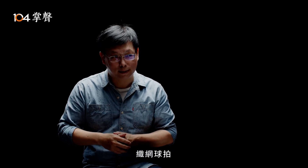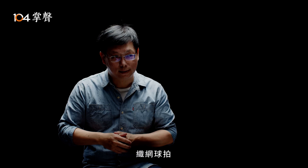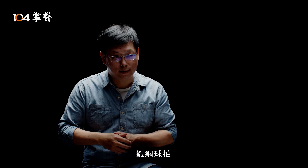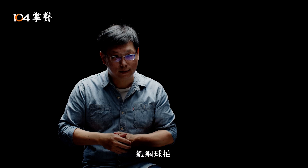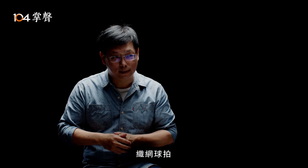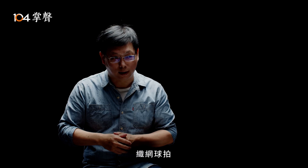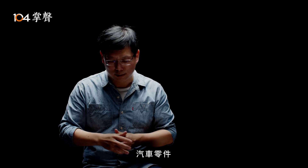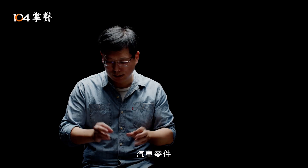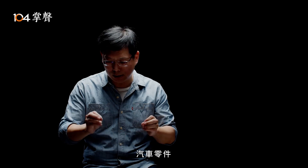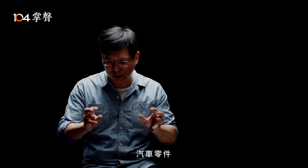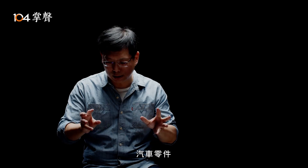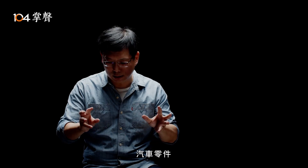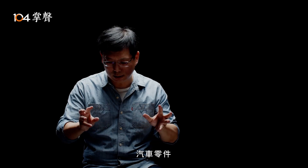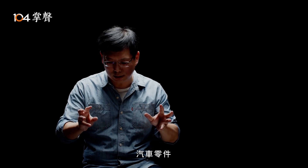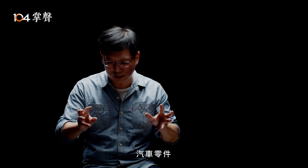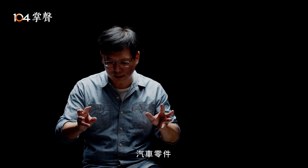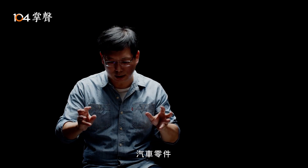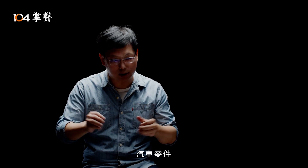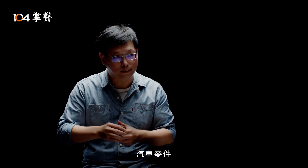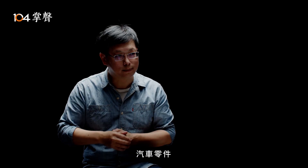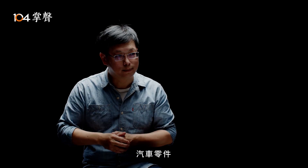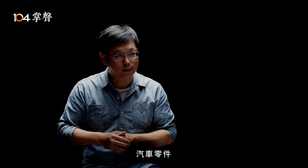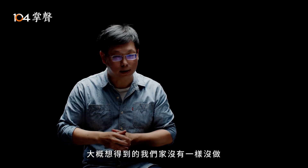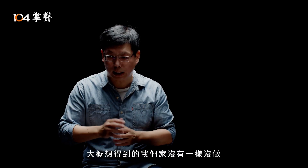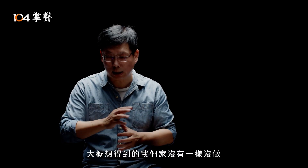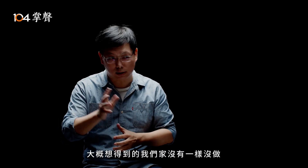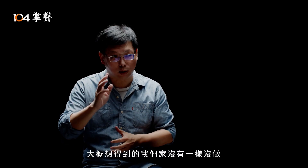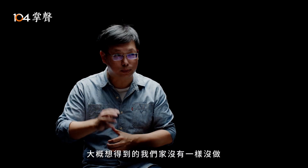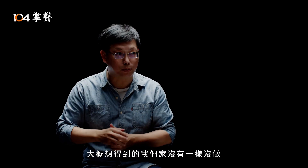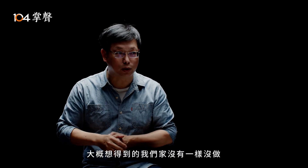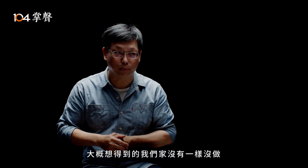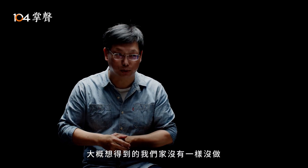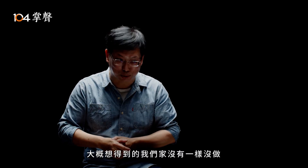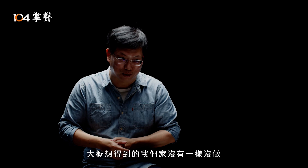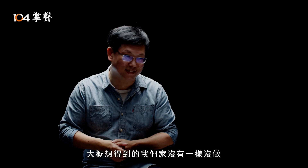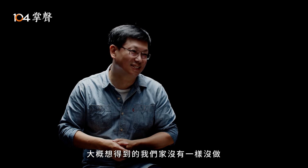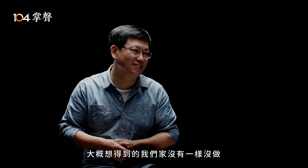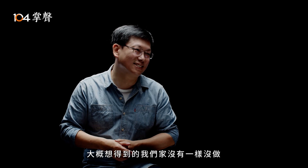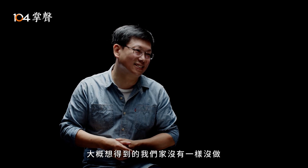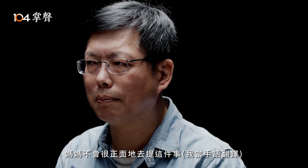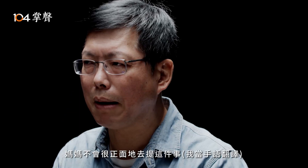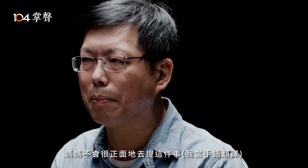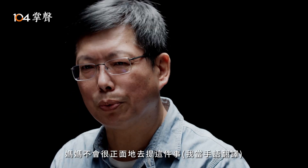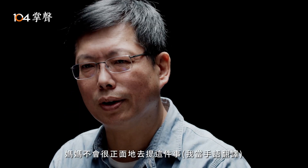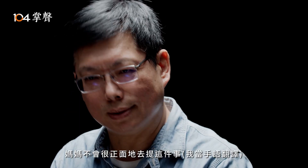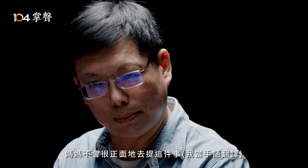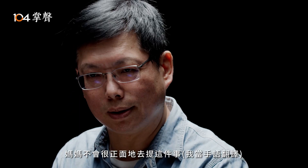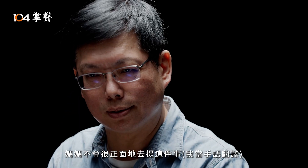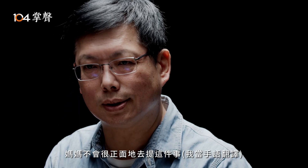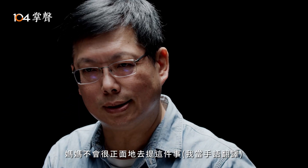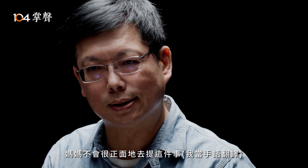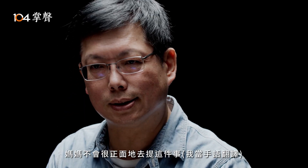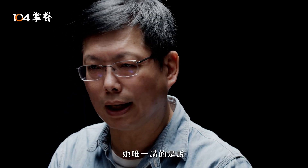拍、汽车零件，你大概想得到，我们家没有一样没有做。妈妈不会很